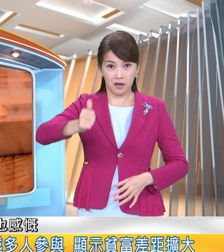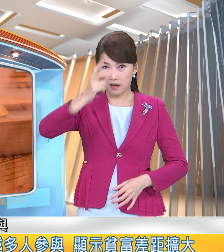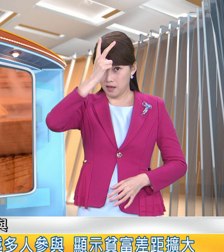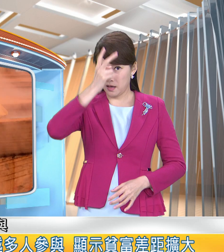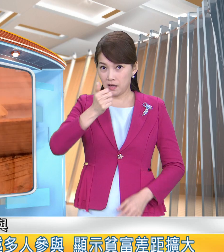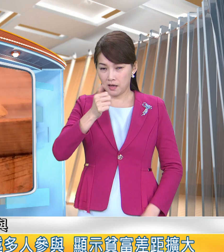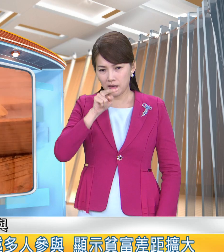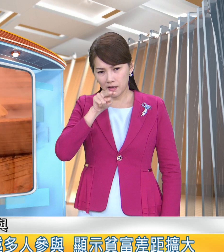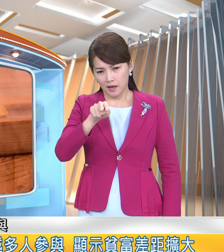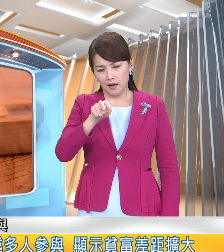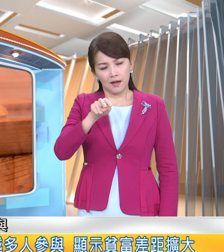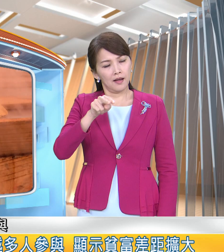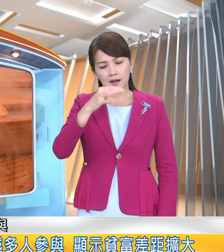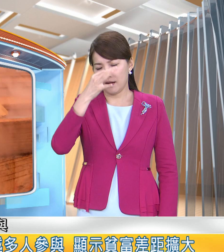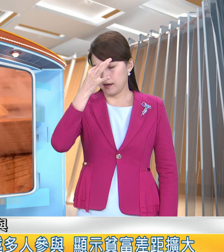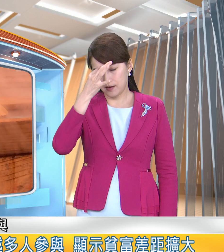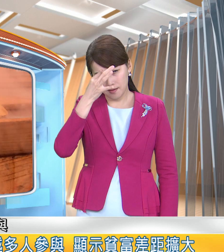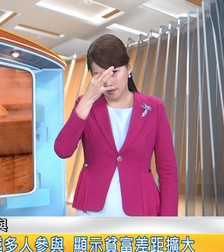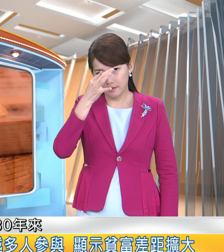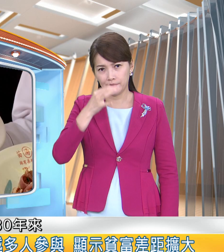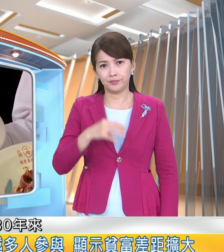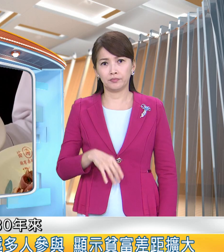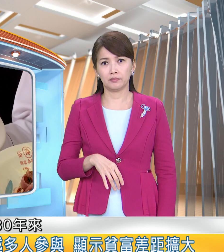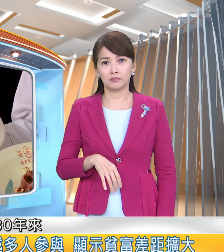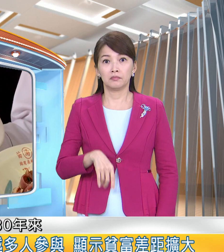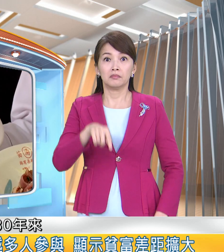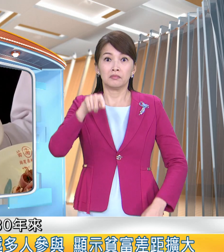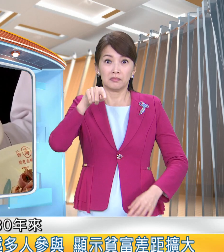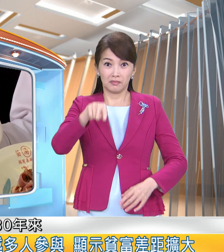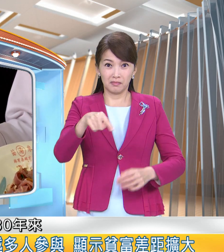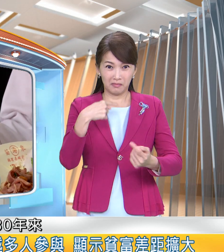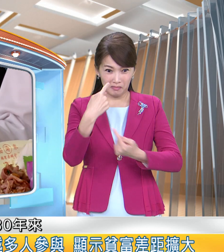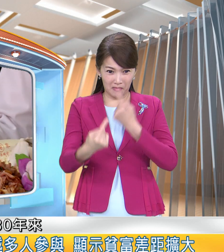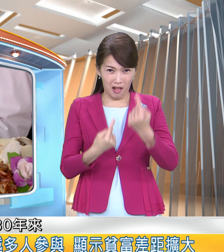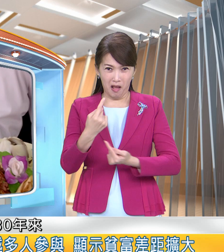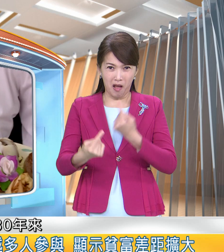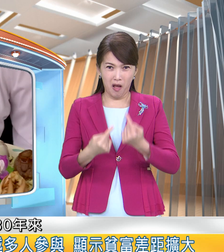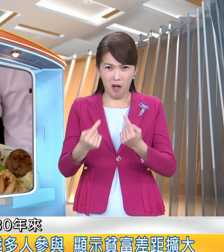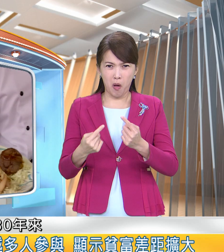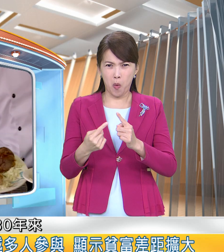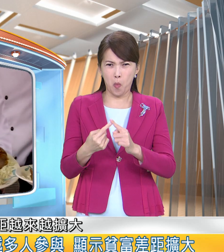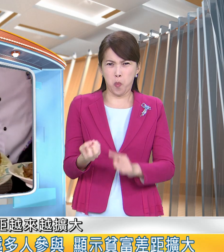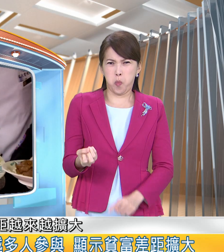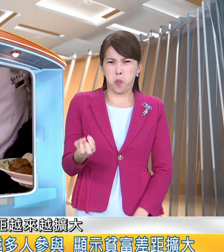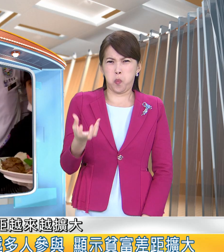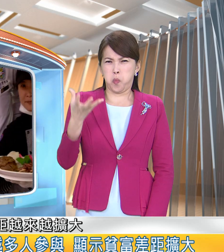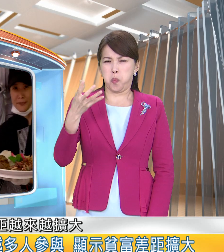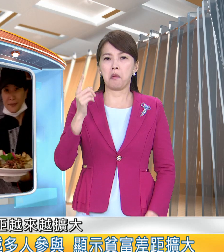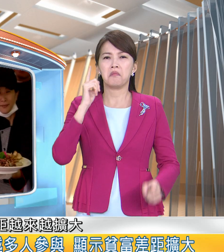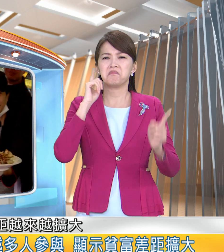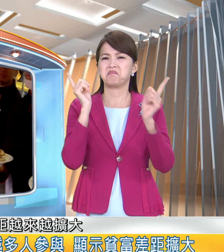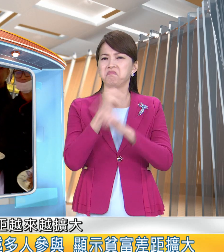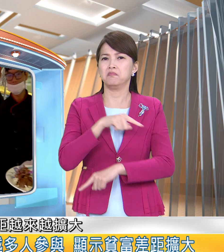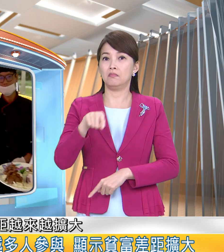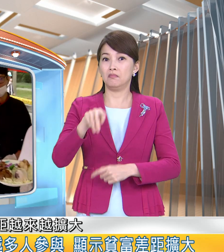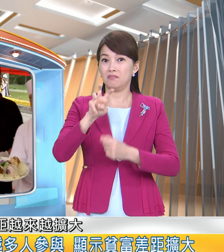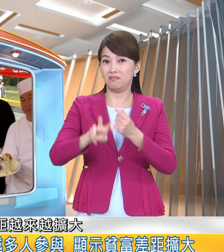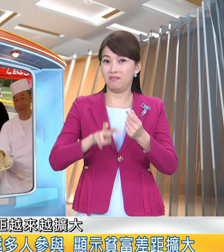越多人的参与，其实也意味着这30年来，台湾的贫富差距